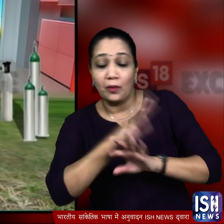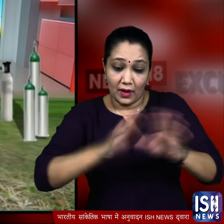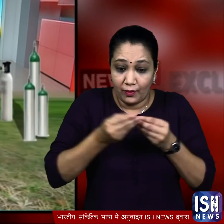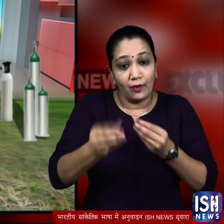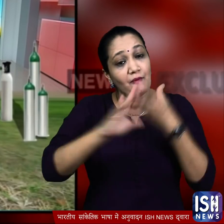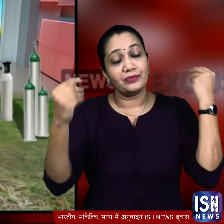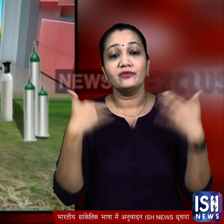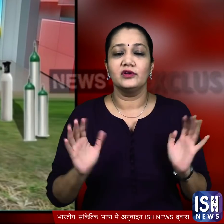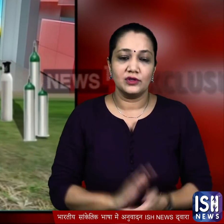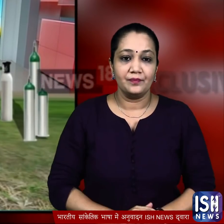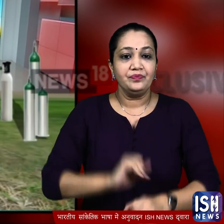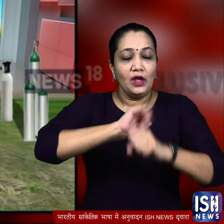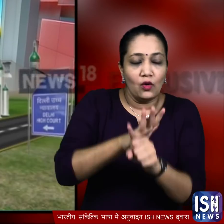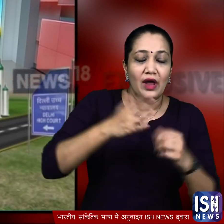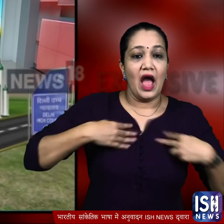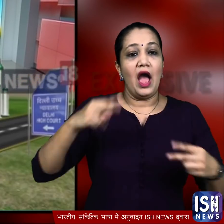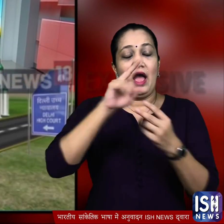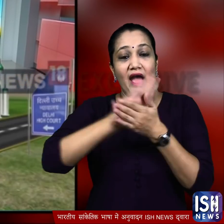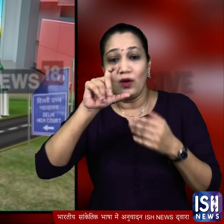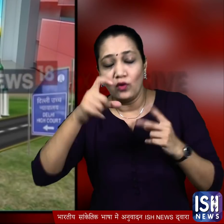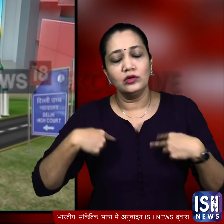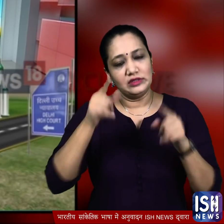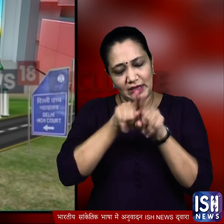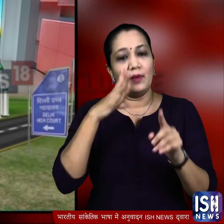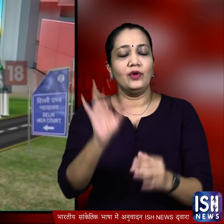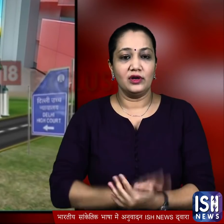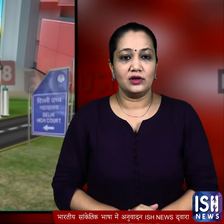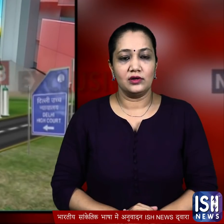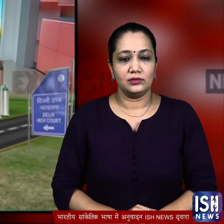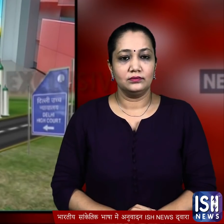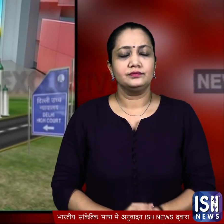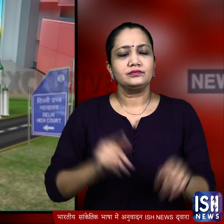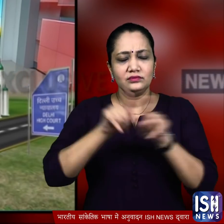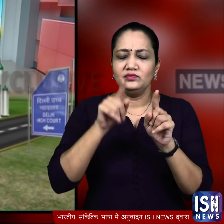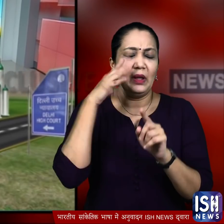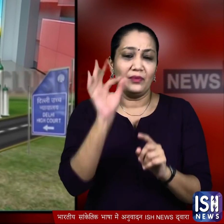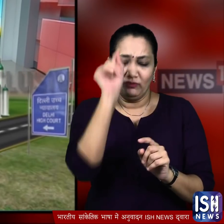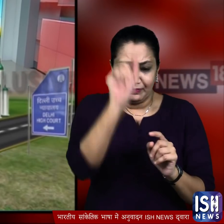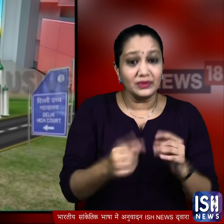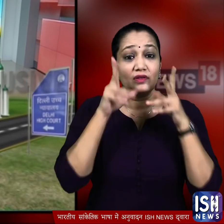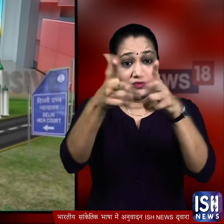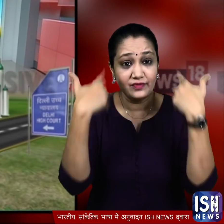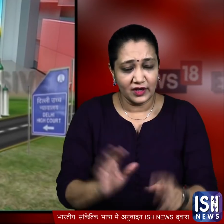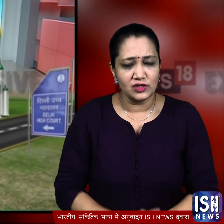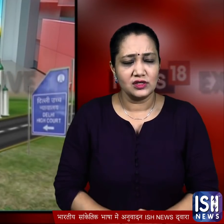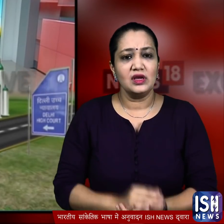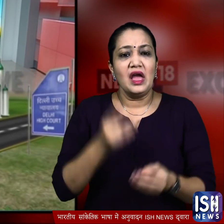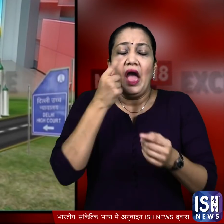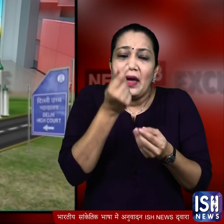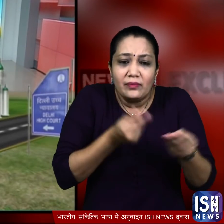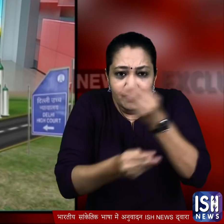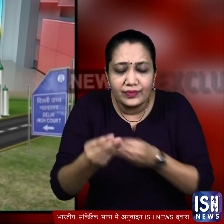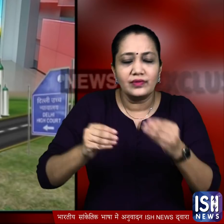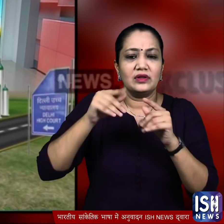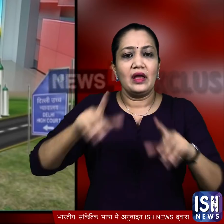ऑक्सीजन बाकी है। कोरोना के हालात पर दिल्ली हाईकोर्ट में भी अहम सुनवाई हुई, जिसमें कोर्ट ने हालात पर तल्ख टिप्पणी की और ये कहा कि आर्थिक